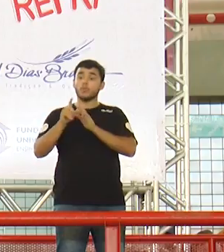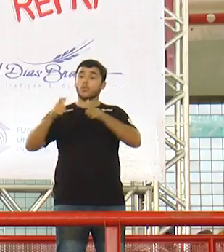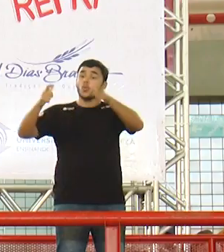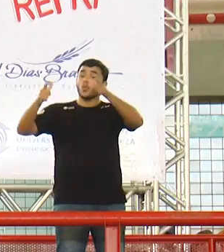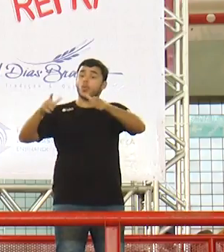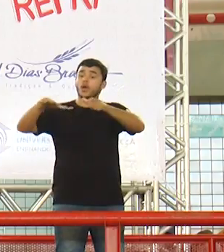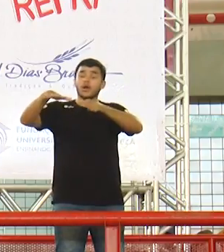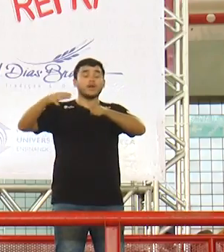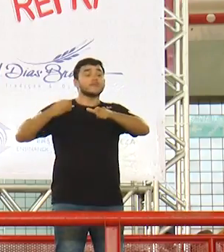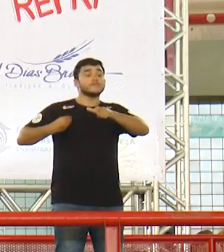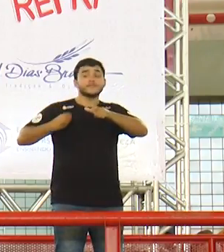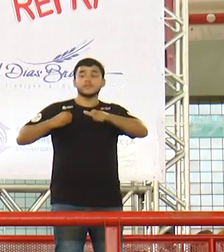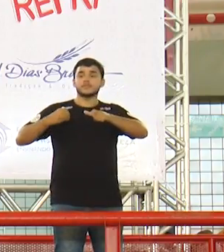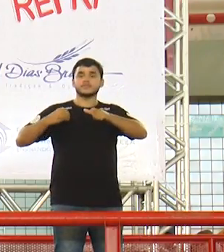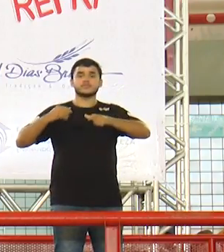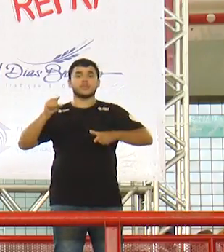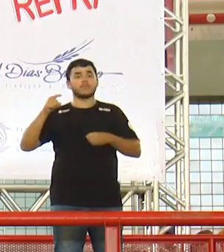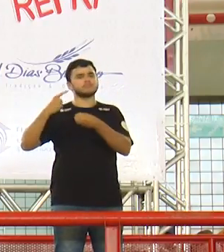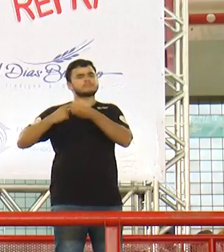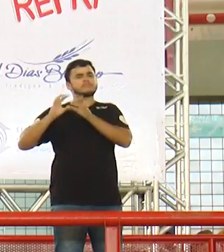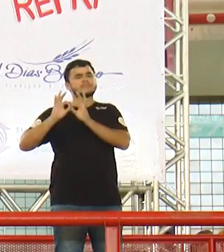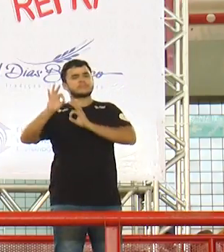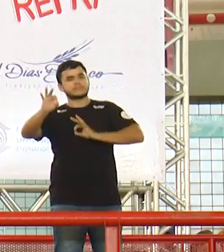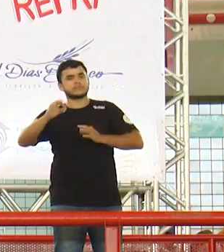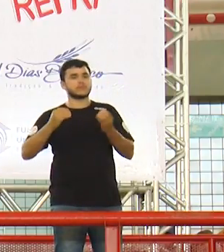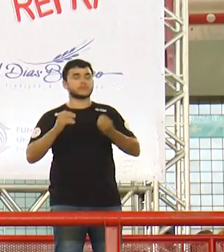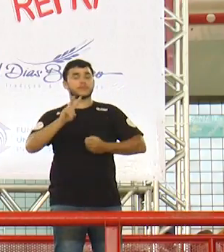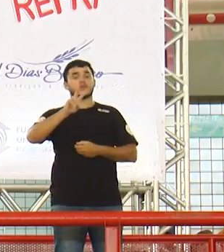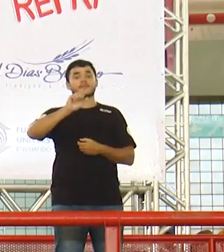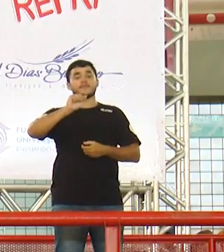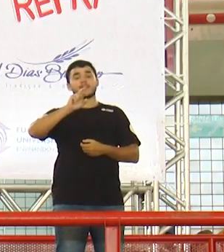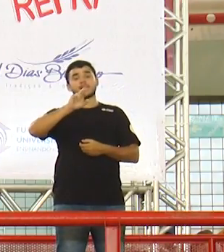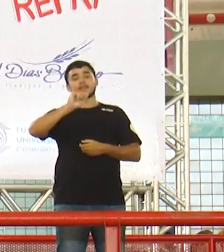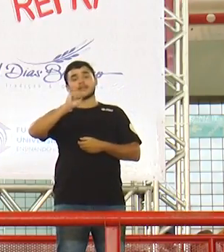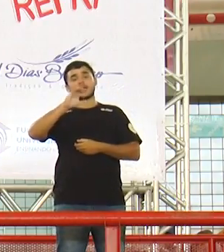Bento. Perfeito. Antes que alguém pergunte, essa história de variação